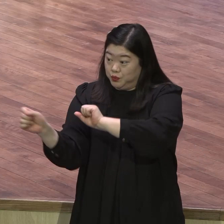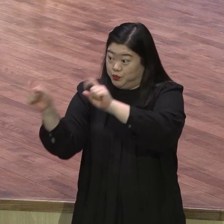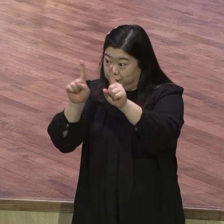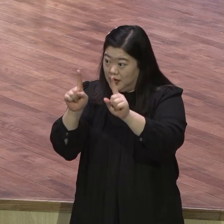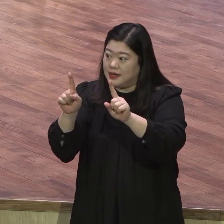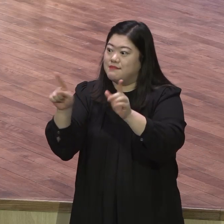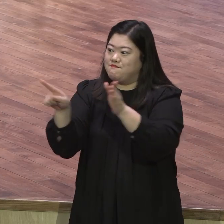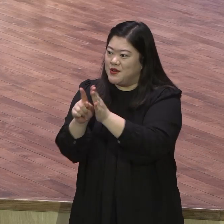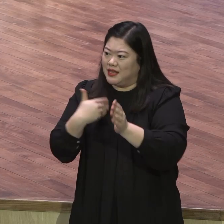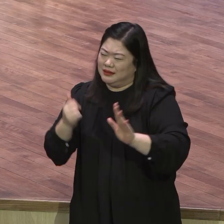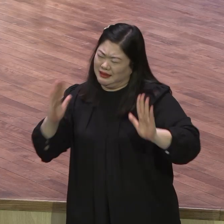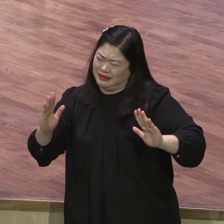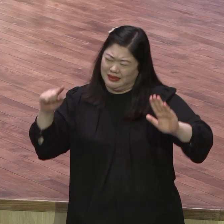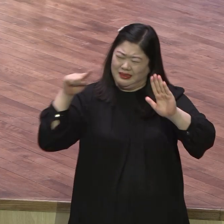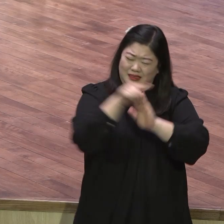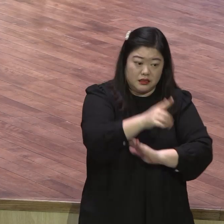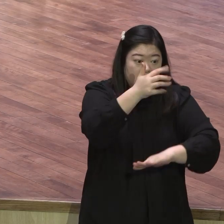빠져나왔다.